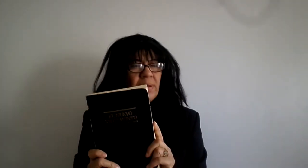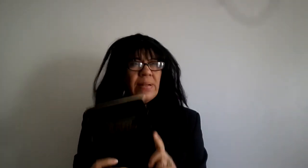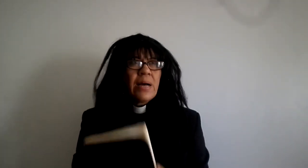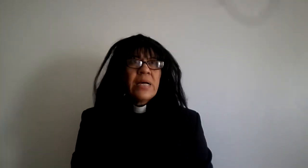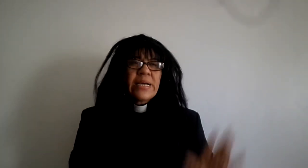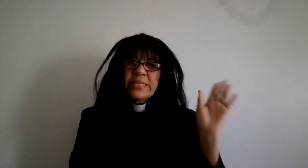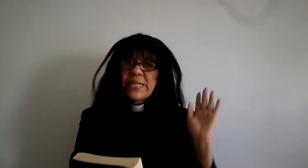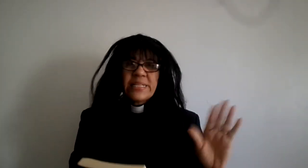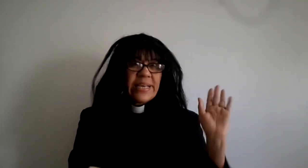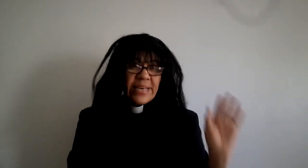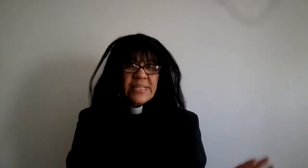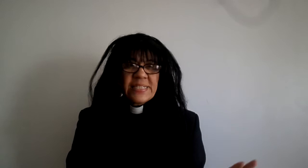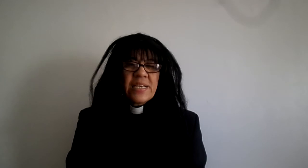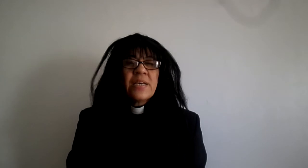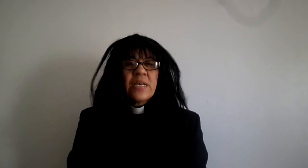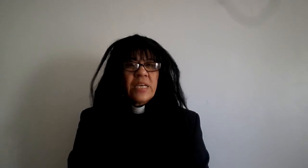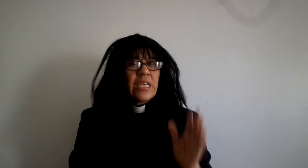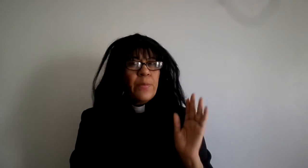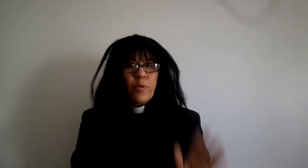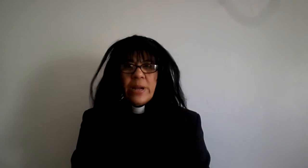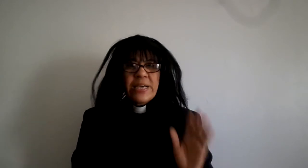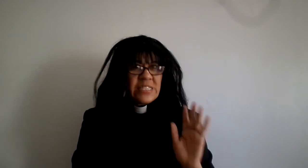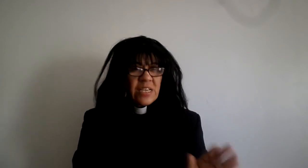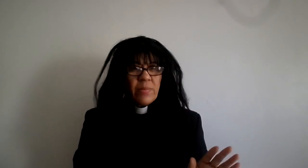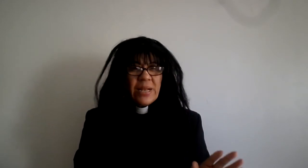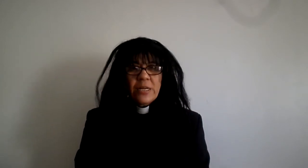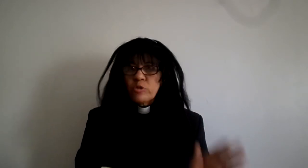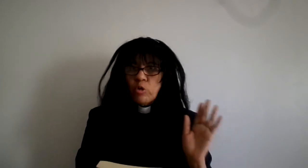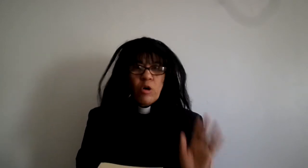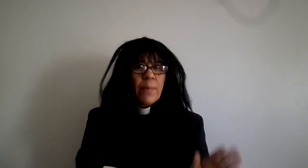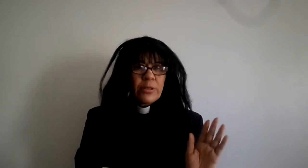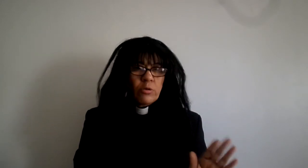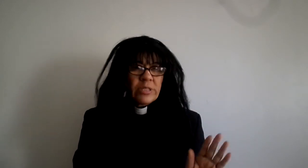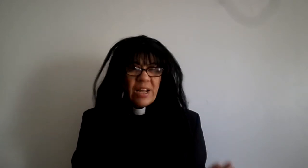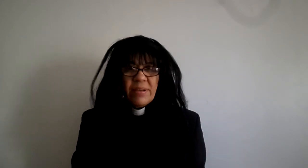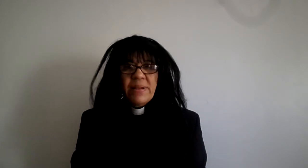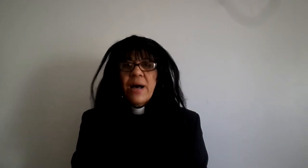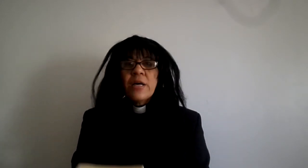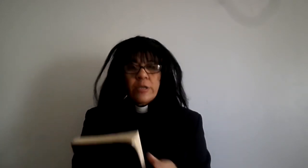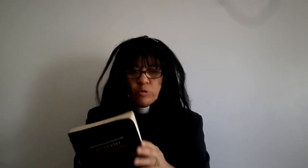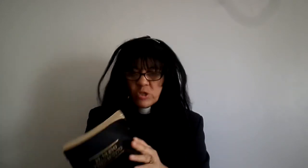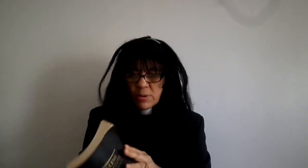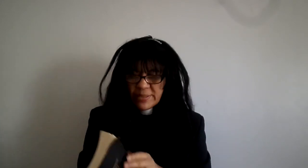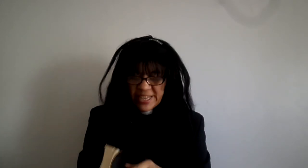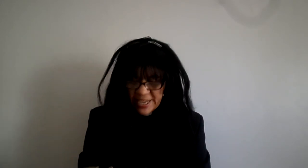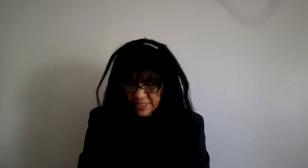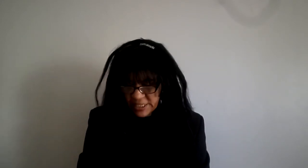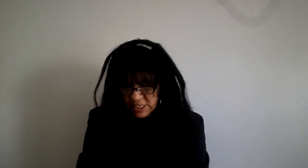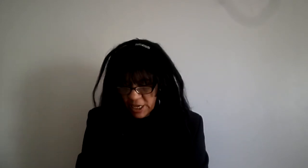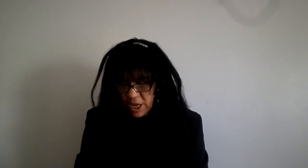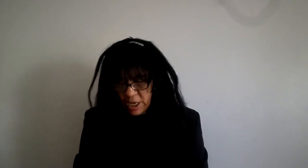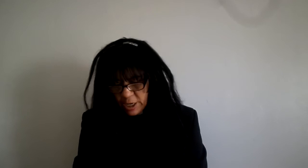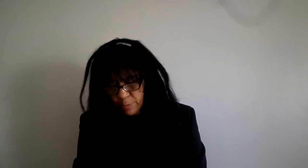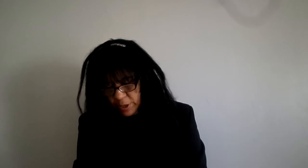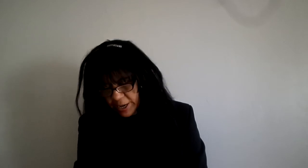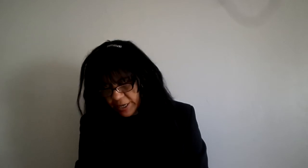Biblia que está desde Génesis y por ahí sigue, ¿verdad? Todos los capítulos de la Biblia y uno se va de Génesis y por ahí